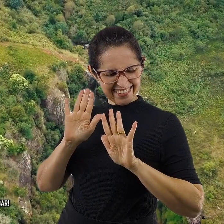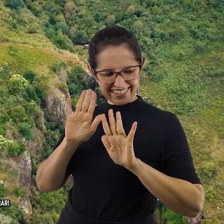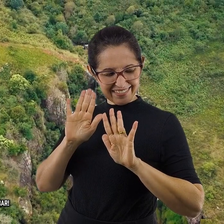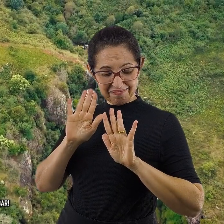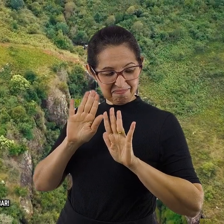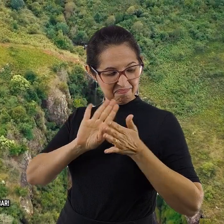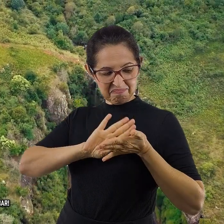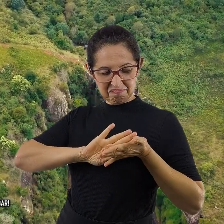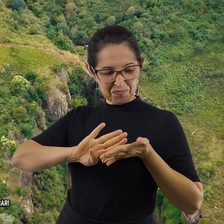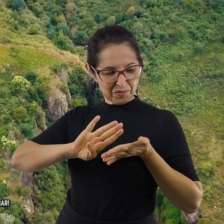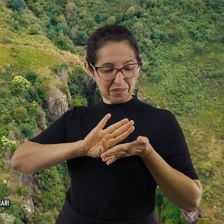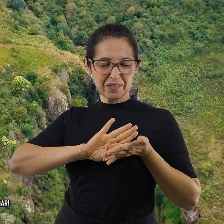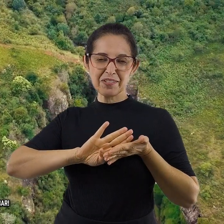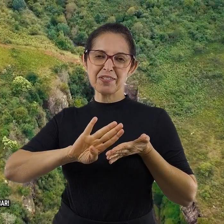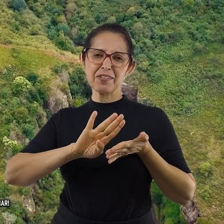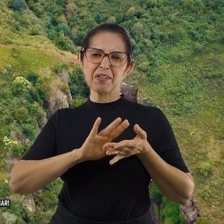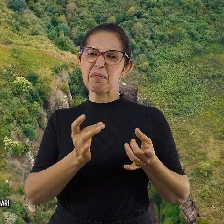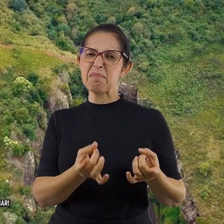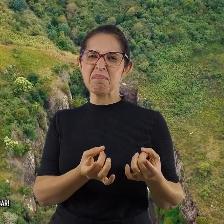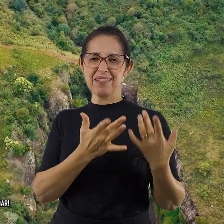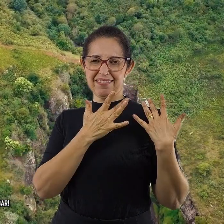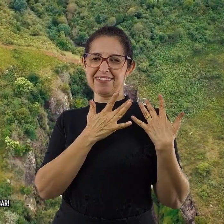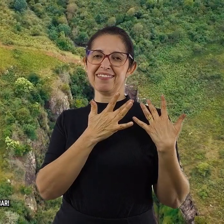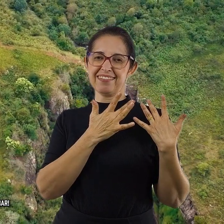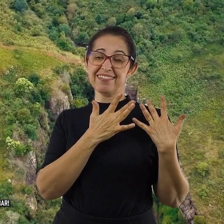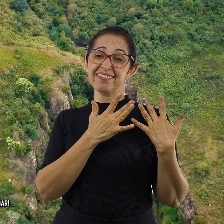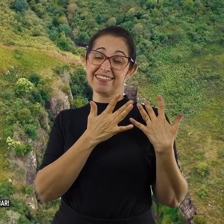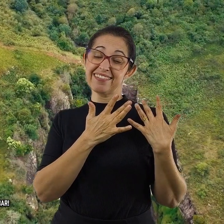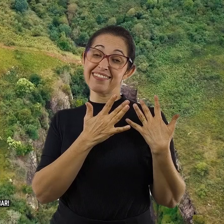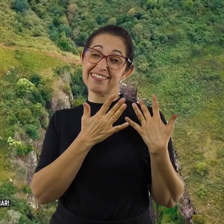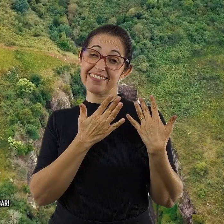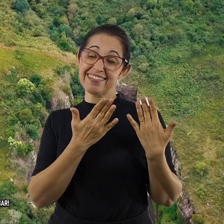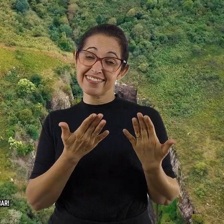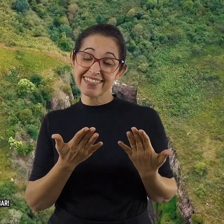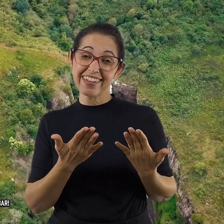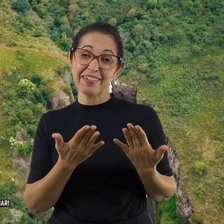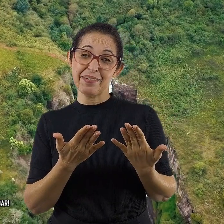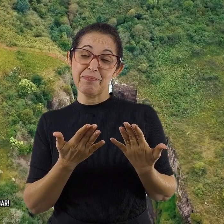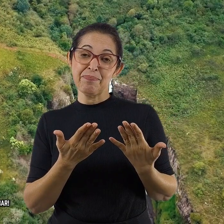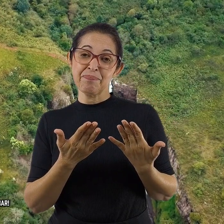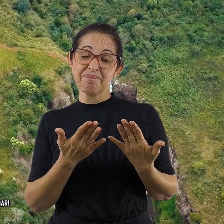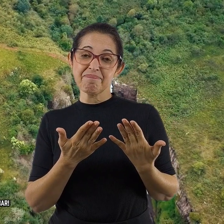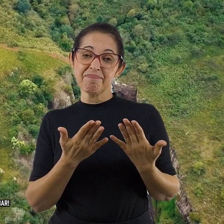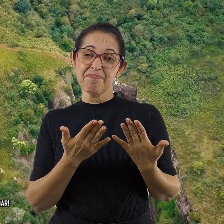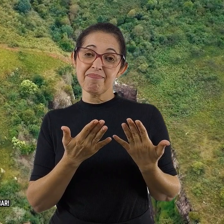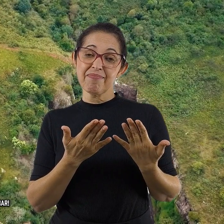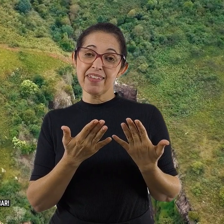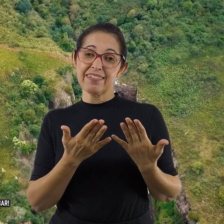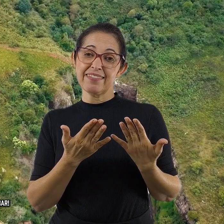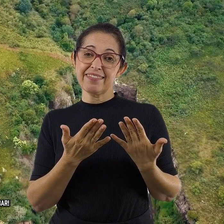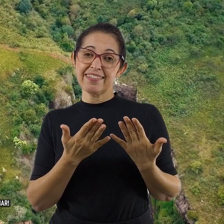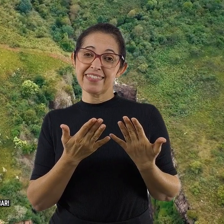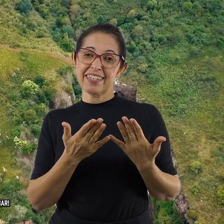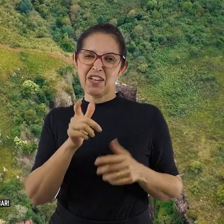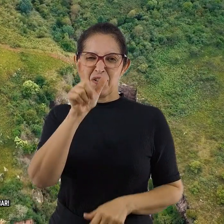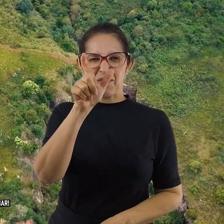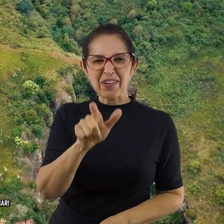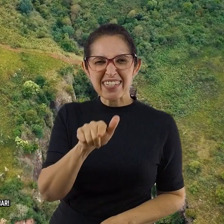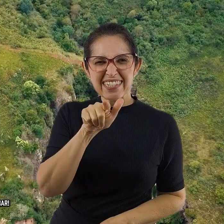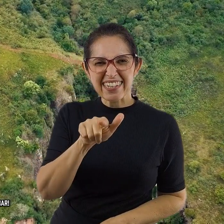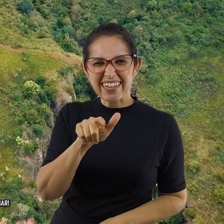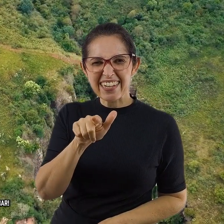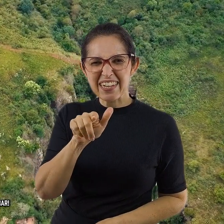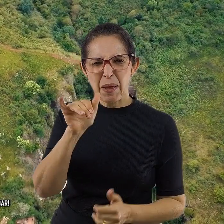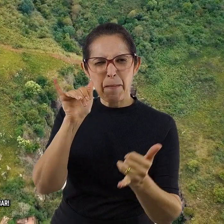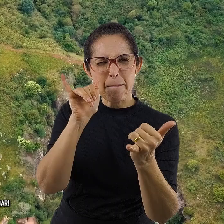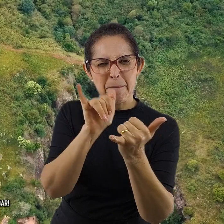Deus. E a palavra do Senhor diz que muito ama aquele que foi muito perdoado.